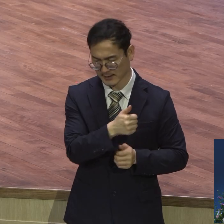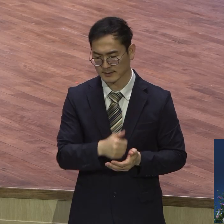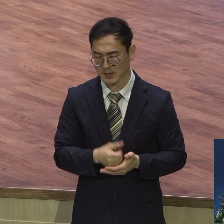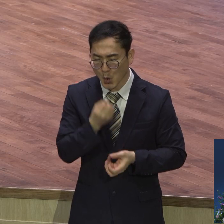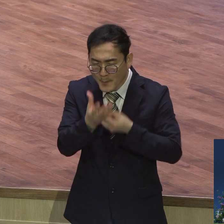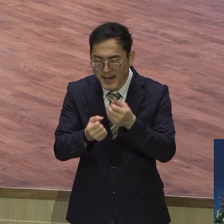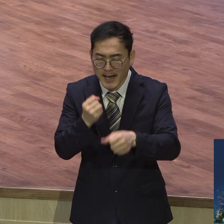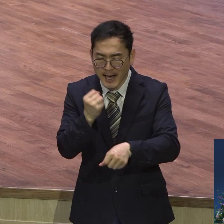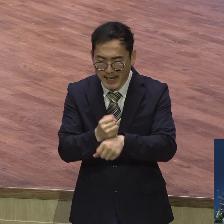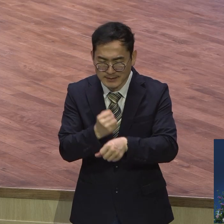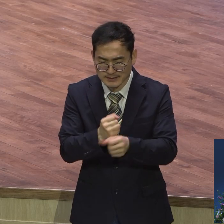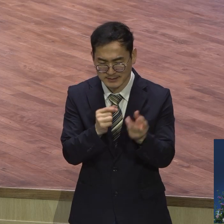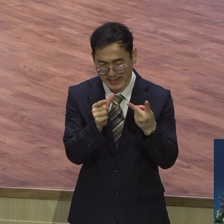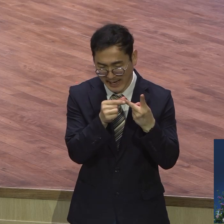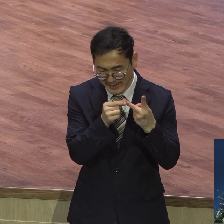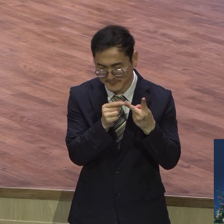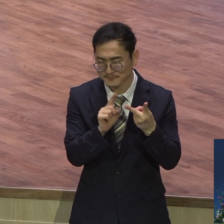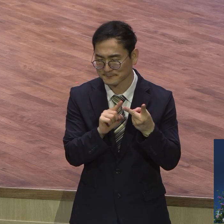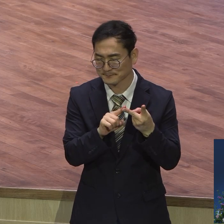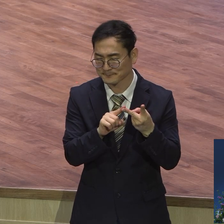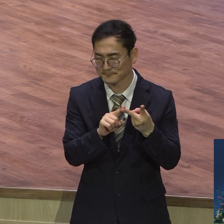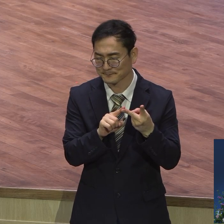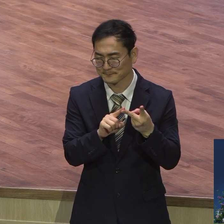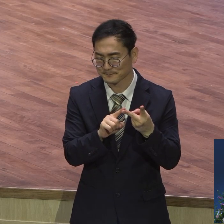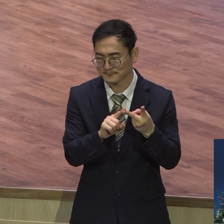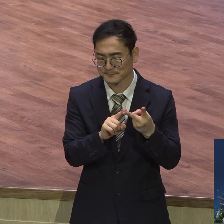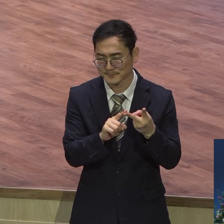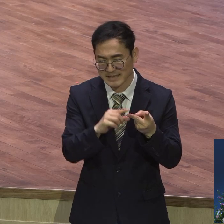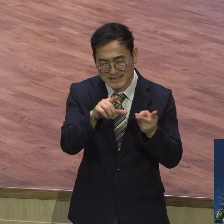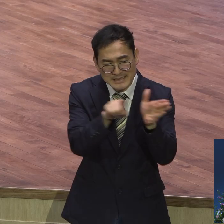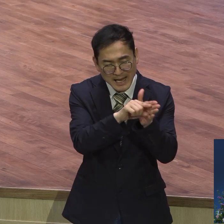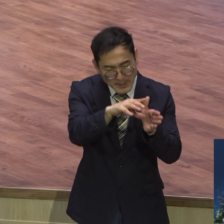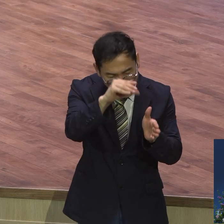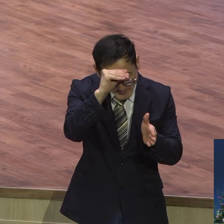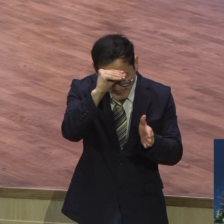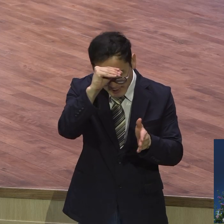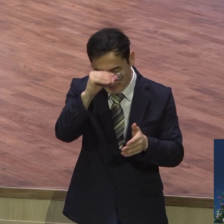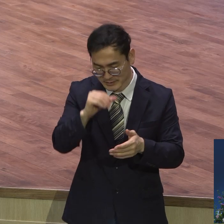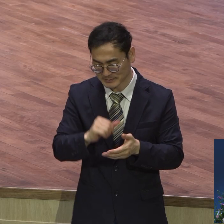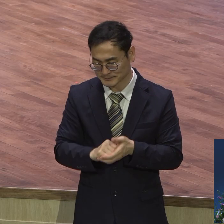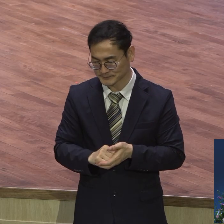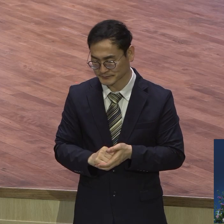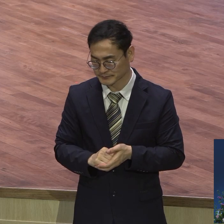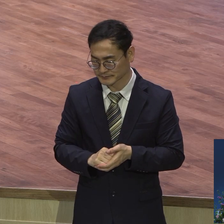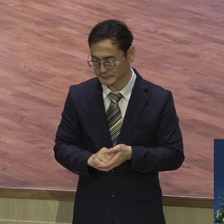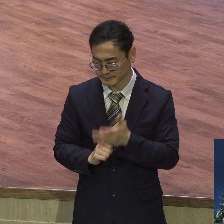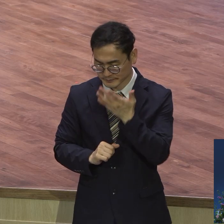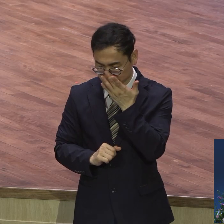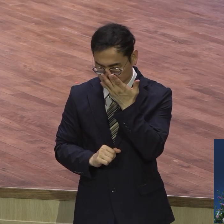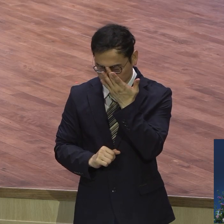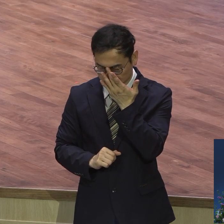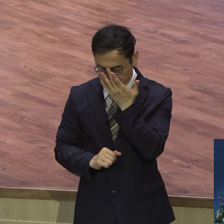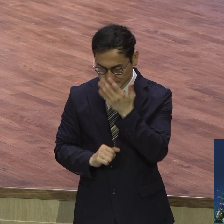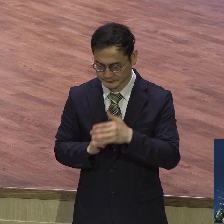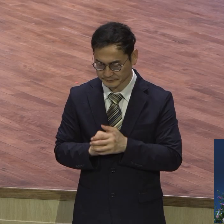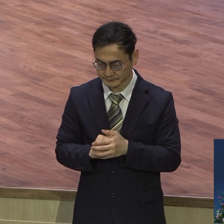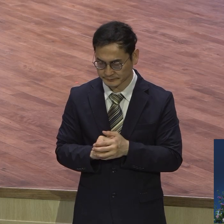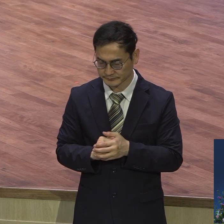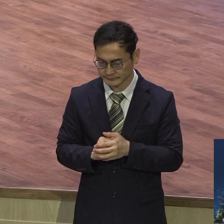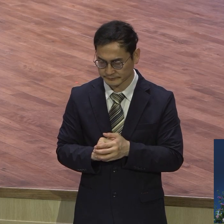고백한 갈레베의 신앙을 본받아 어떤 환경 우리 앞에 꼴리악 같은 우리 앞에 정말 안악자 삭손 같은